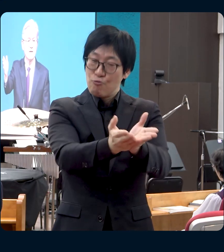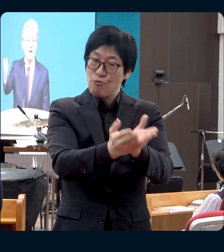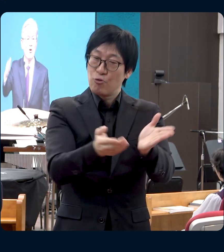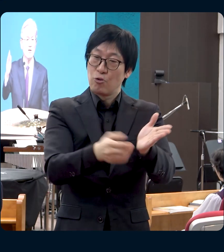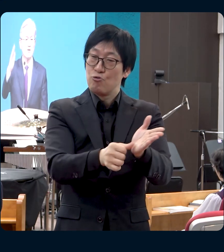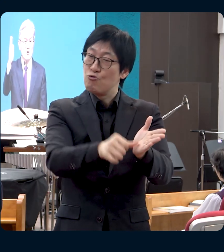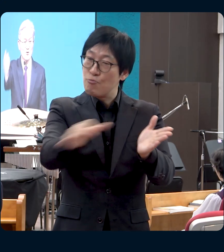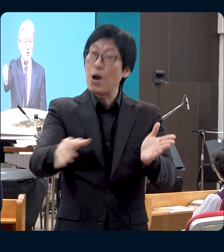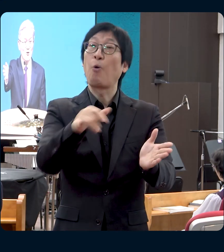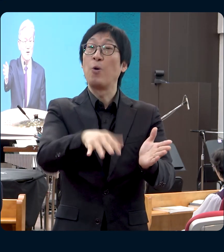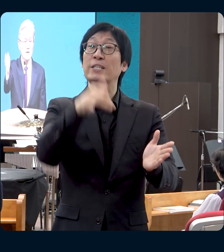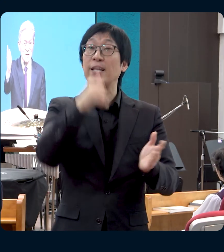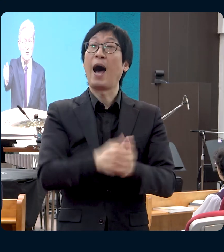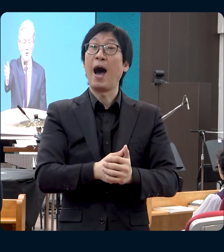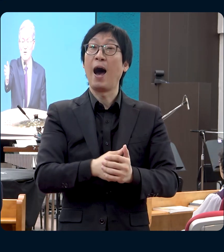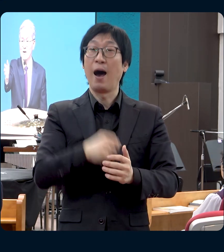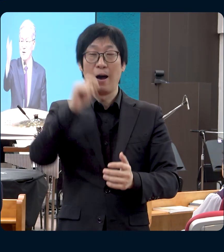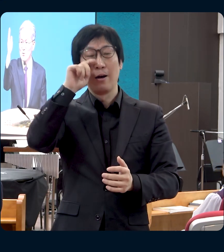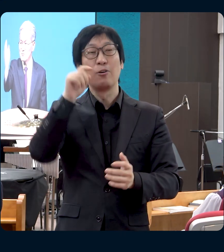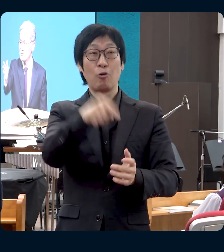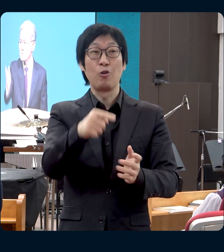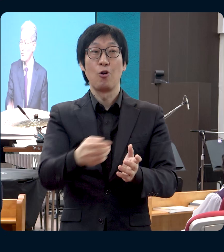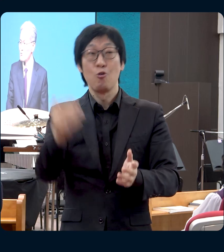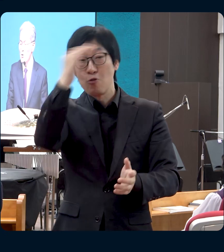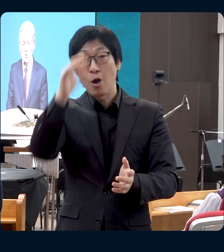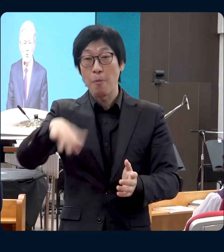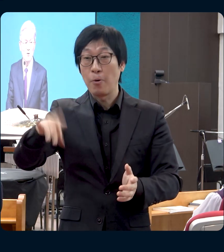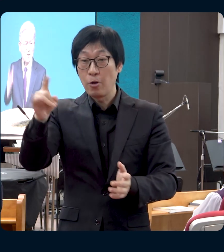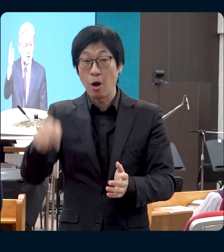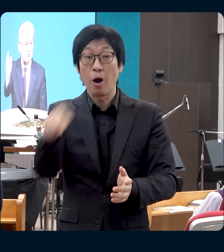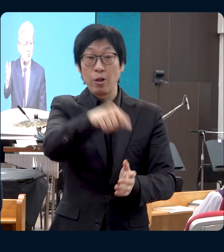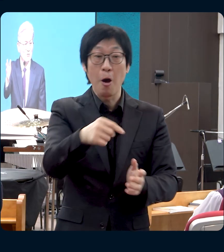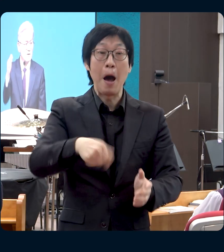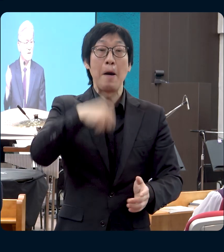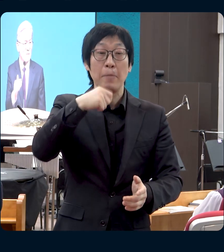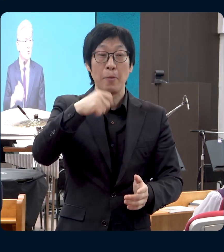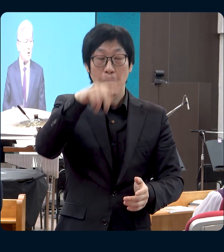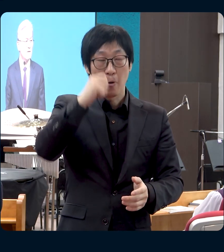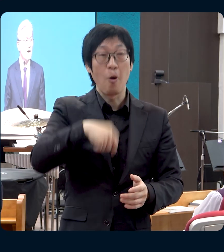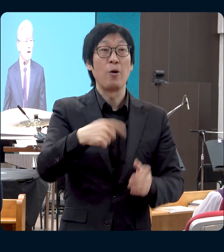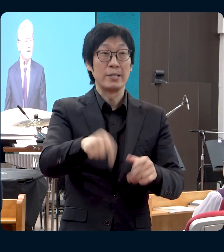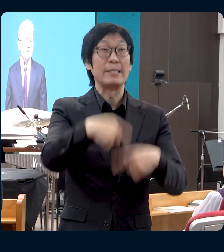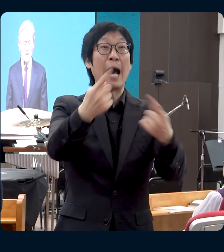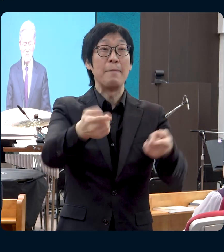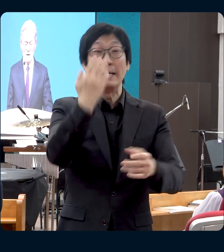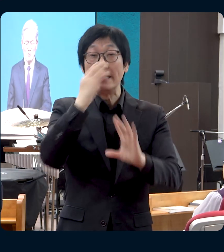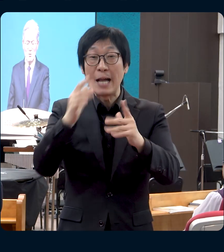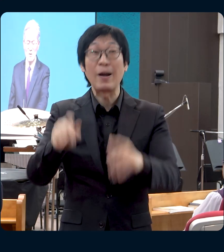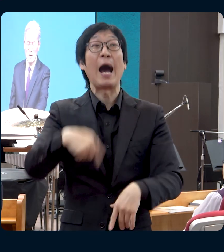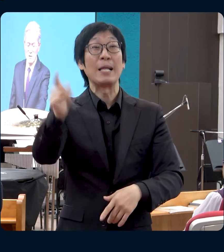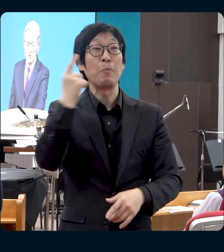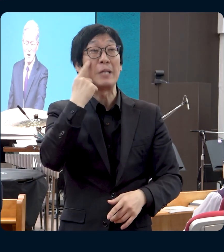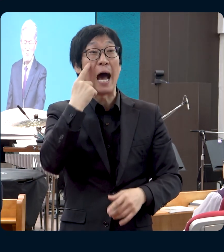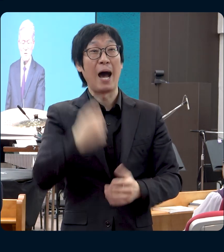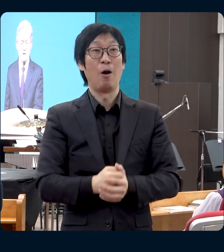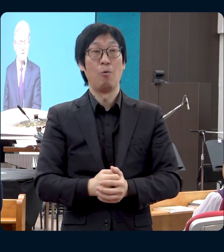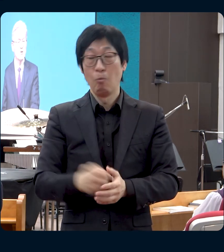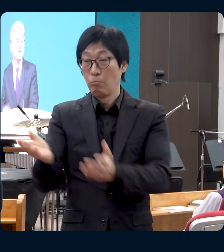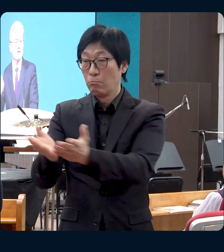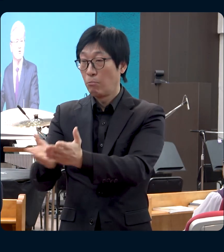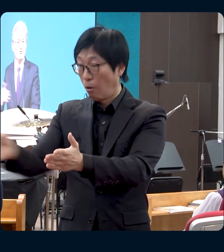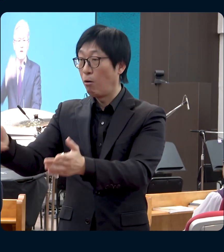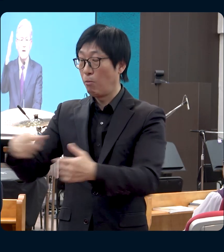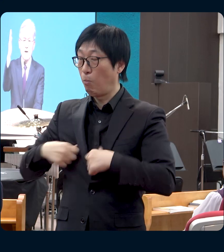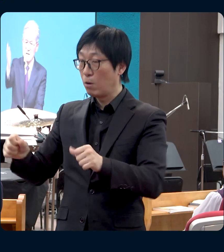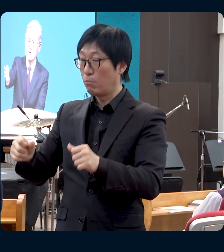거예요. 거기 들려서 그래서 밥도 먹고 그리고 가면 좋겠다. 막 그래가지고 그러라고. 그래서